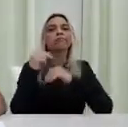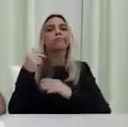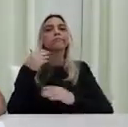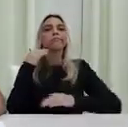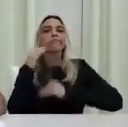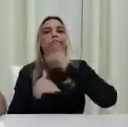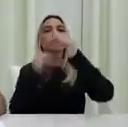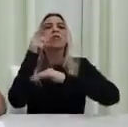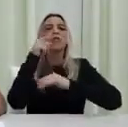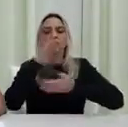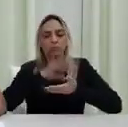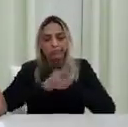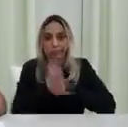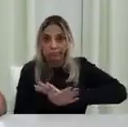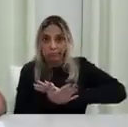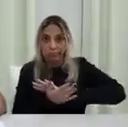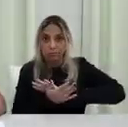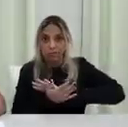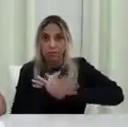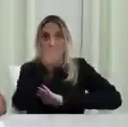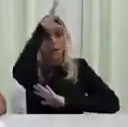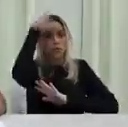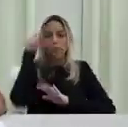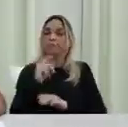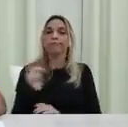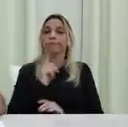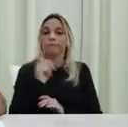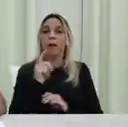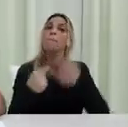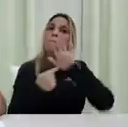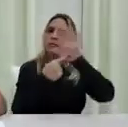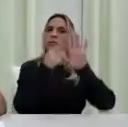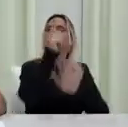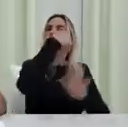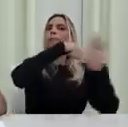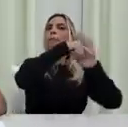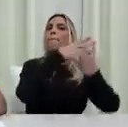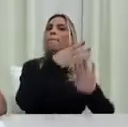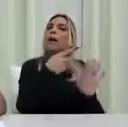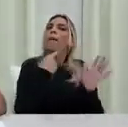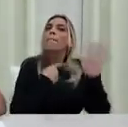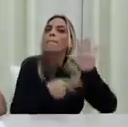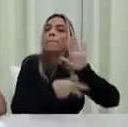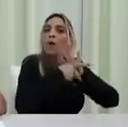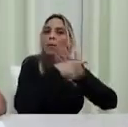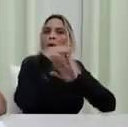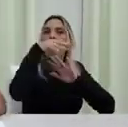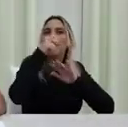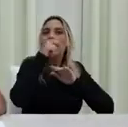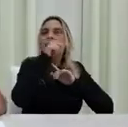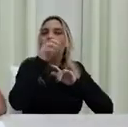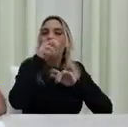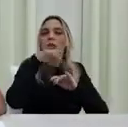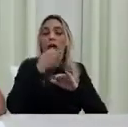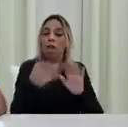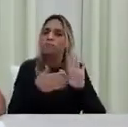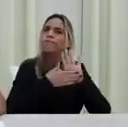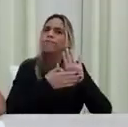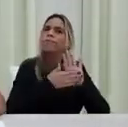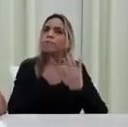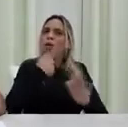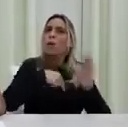queremos destruir a Amazônia. Não, nós queremos garantir, mostrar que a Amazônia é nossa e aquelas riquezas que existem lá, não